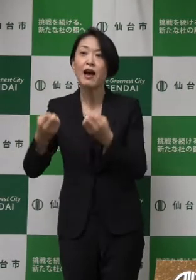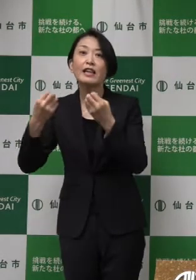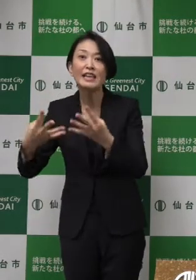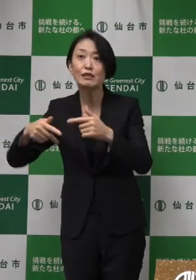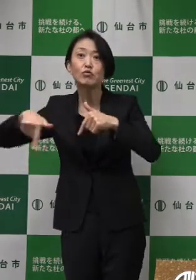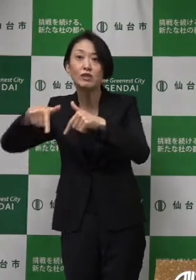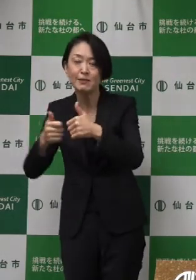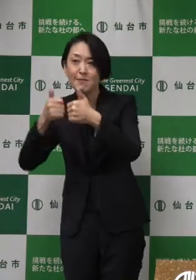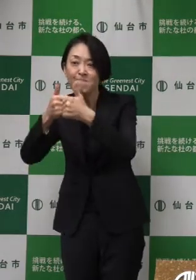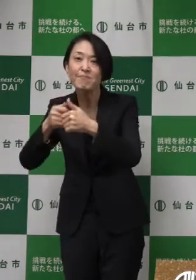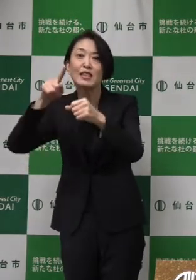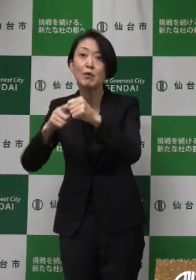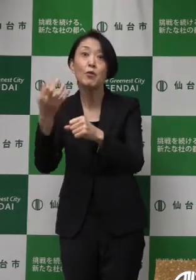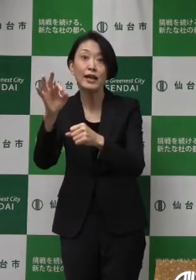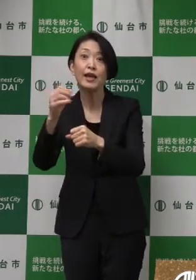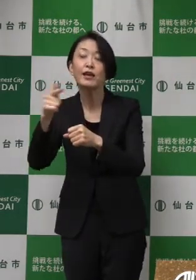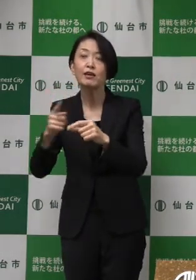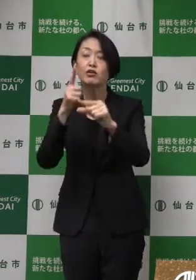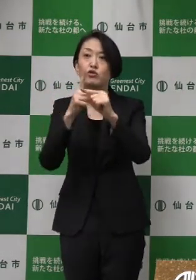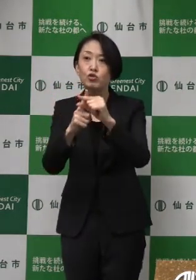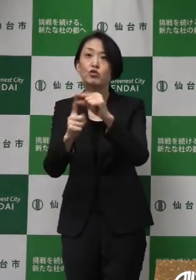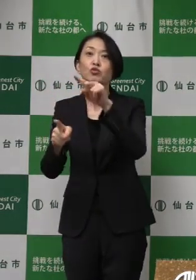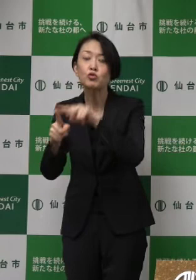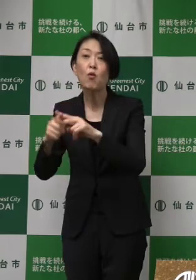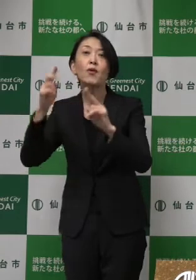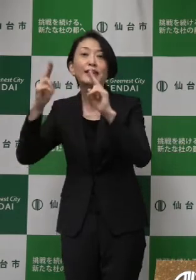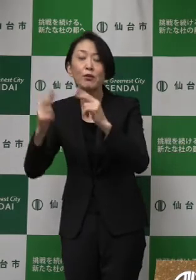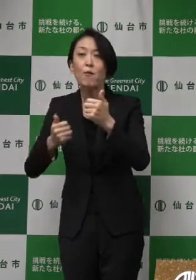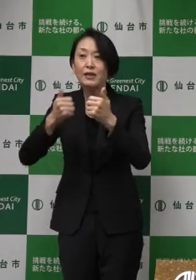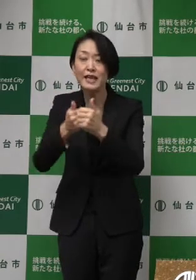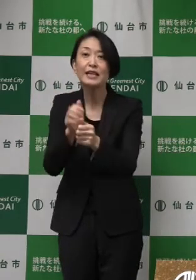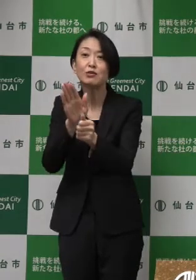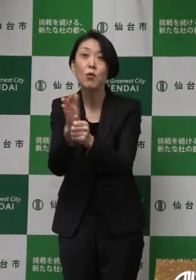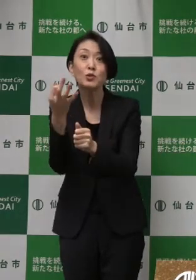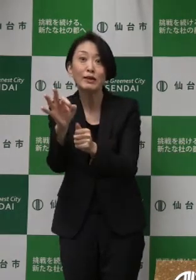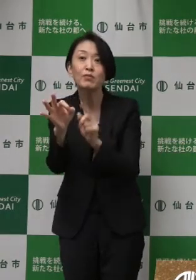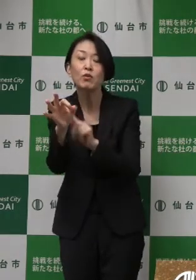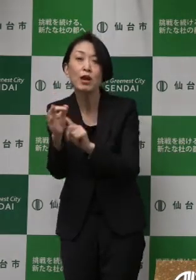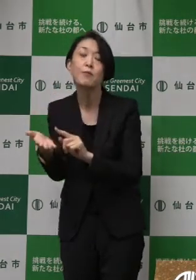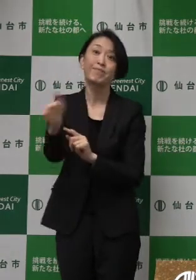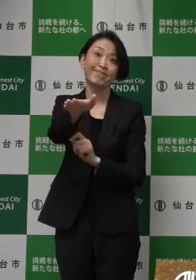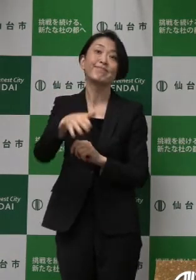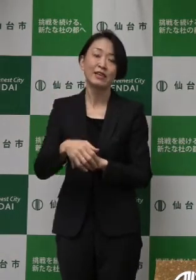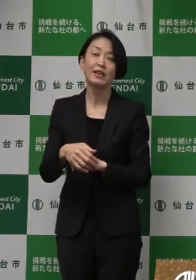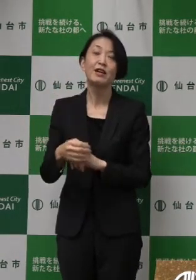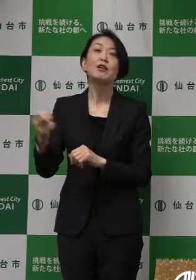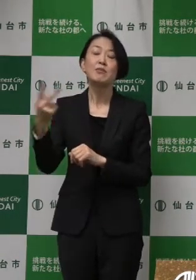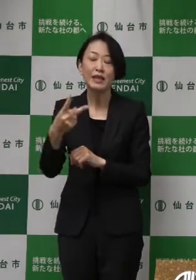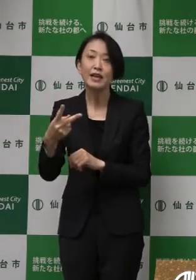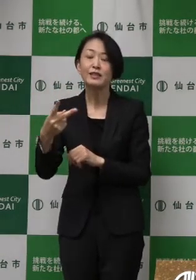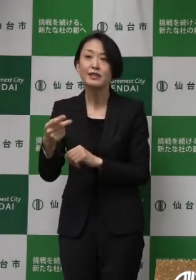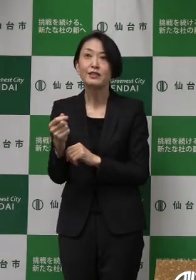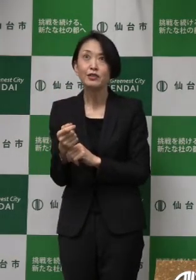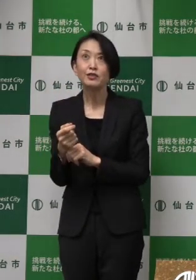者に対する助成として中小企業チャレンジ補助金の追加および債務負担行為の設定を行っ